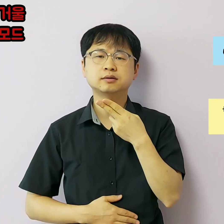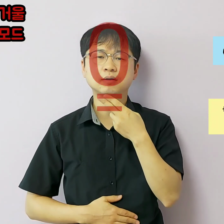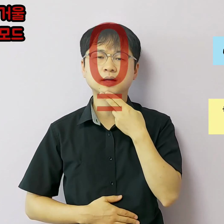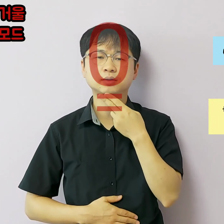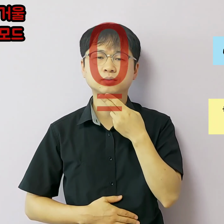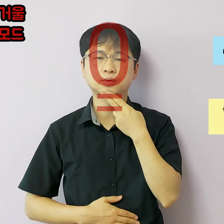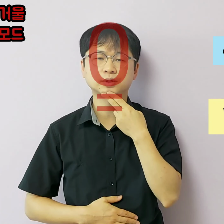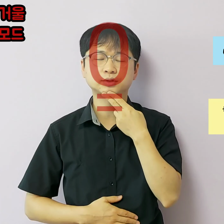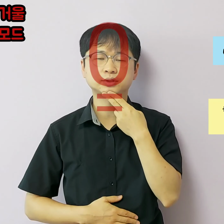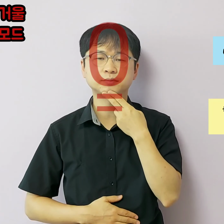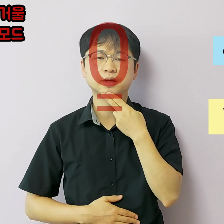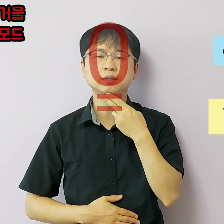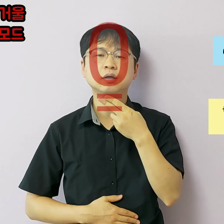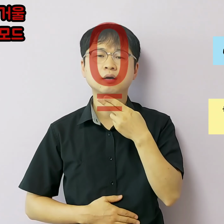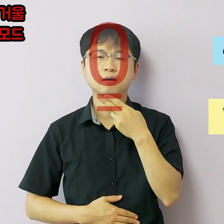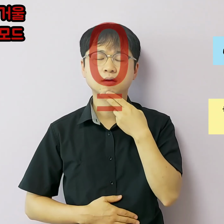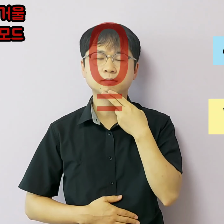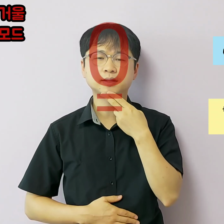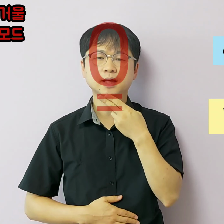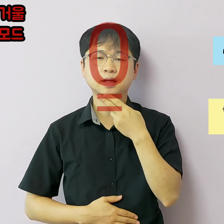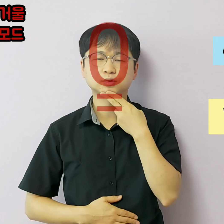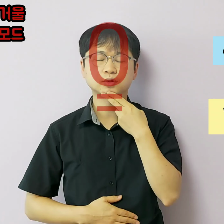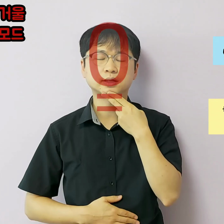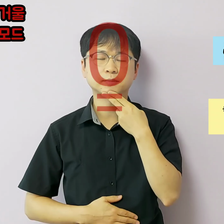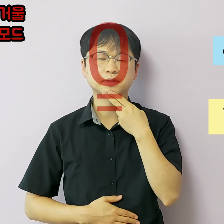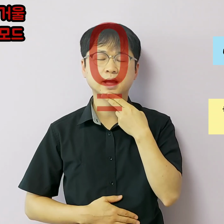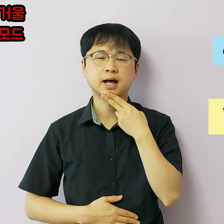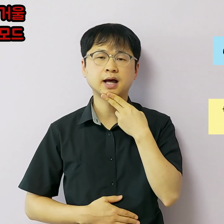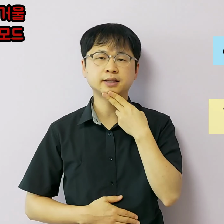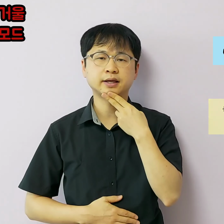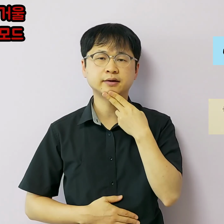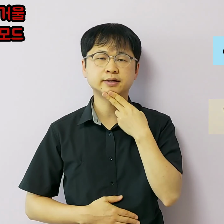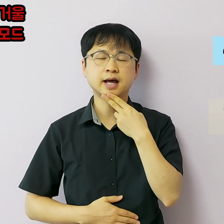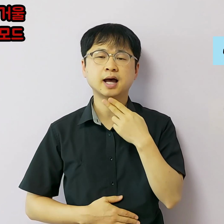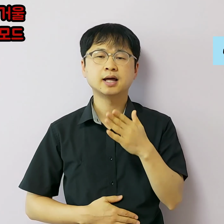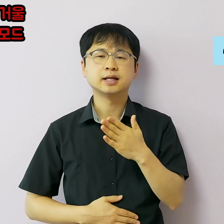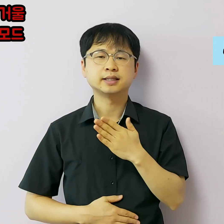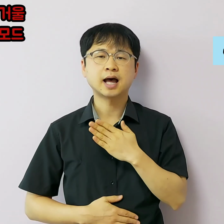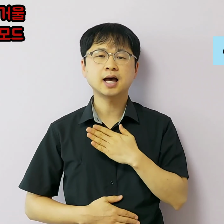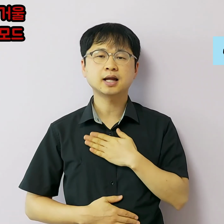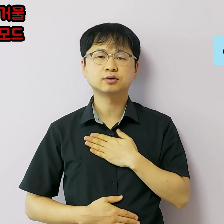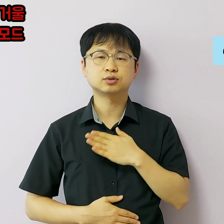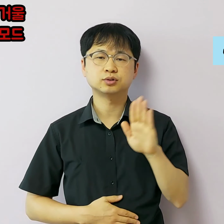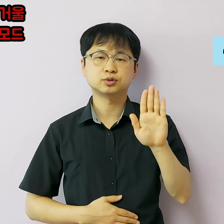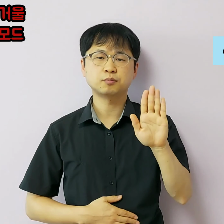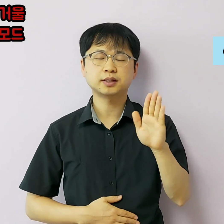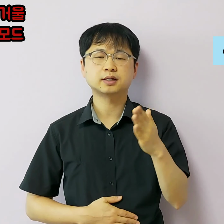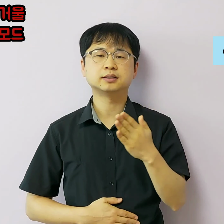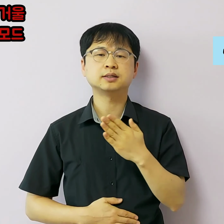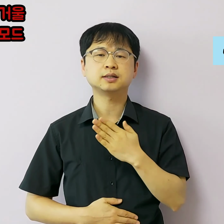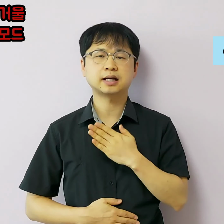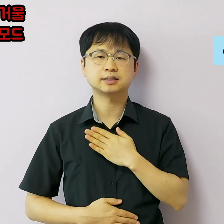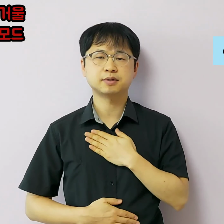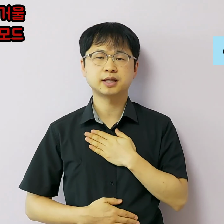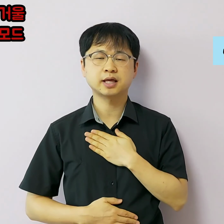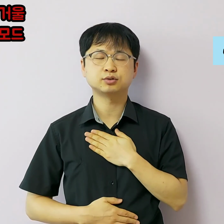턱 아래 톡톡 대주시면 없다라는 수어가 됩니다. 내 여인아. 나라는 수어는 손바닥을 가슴에